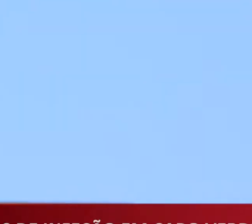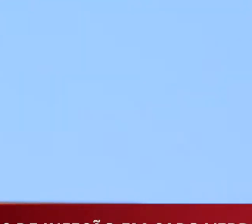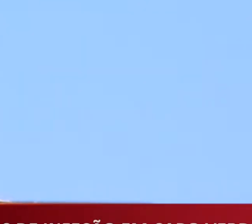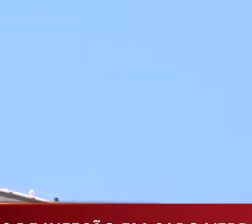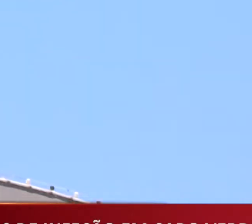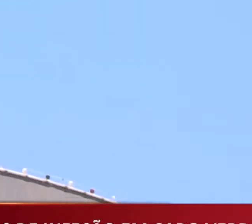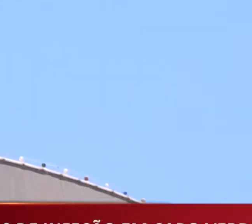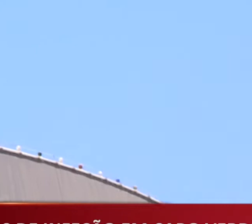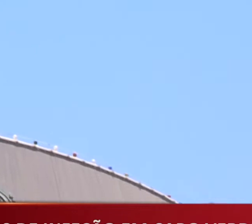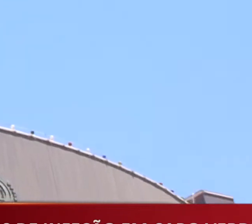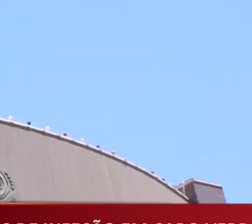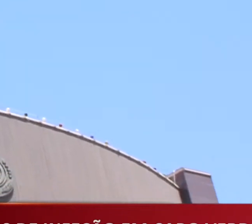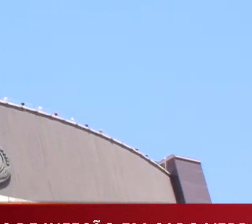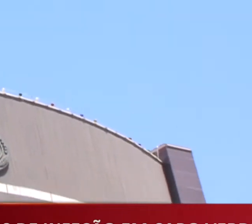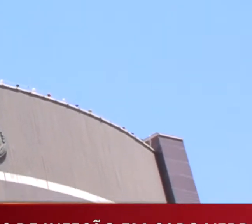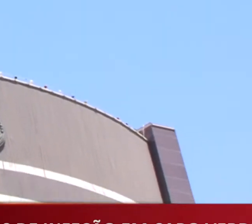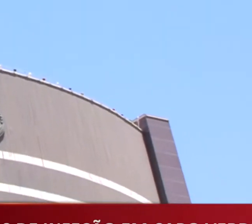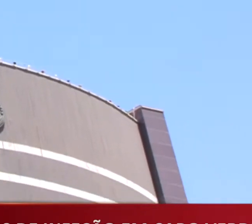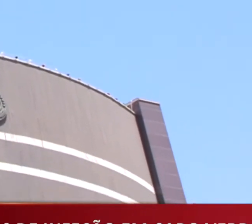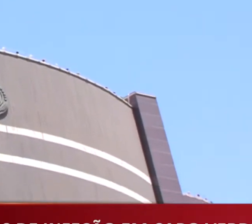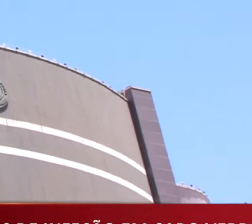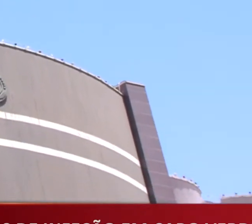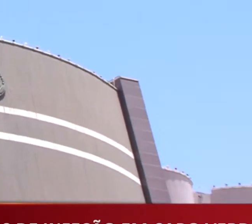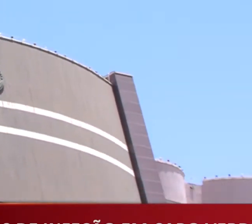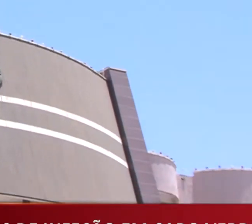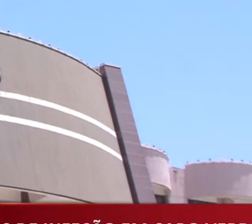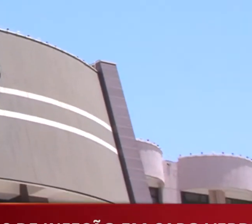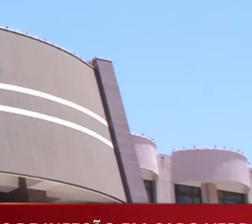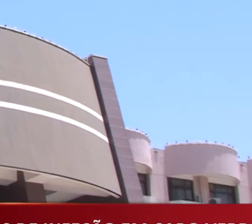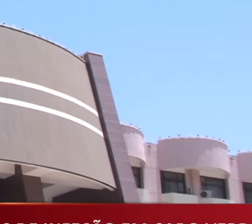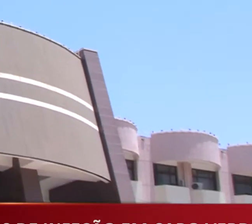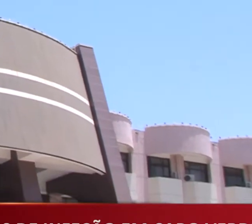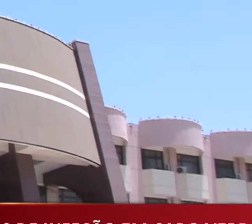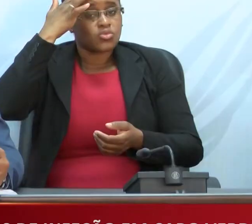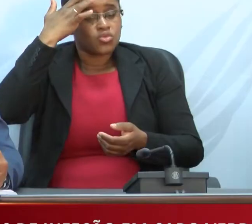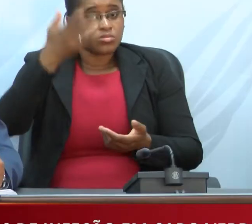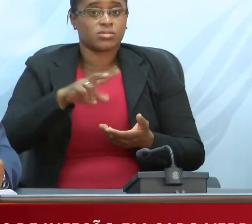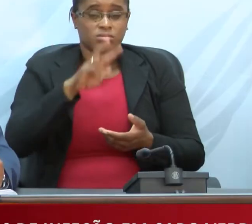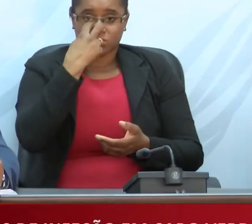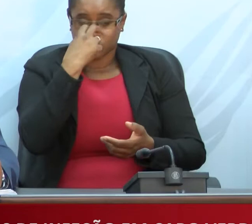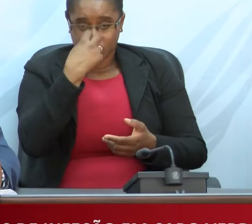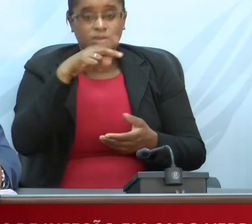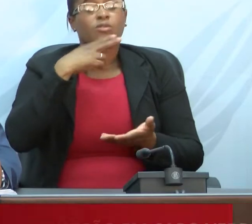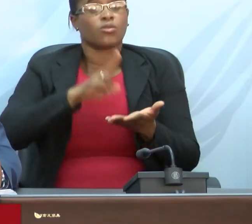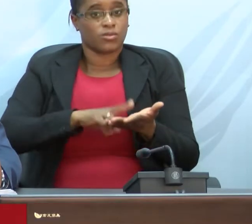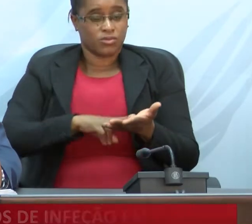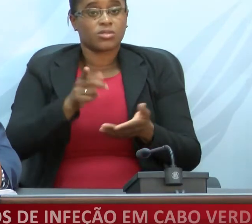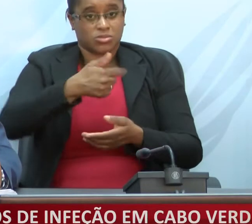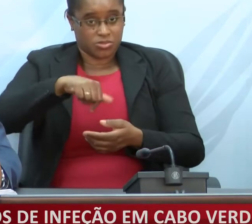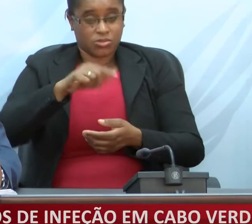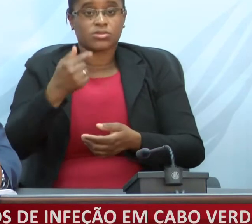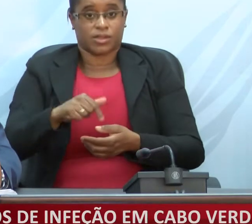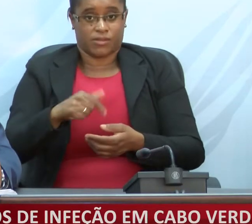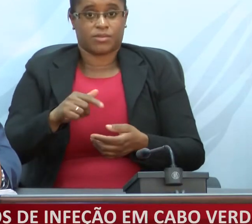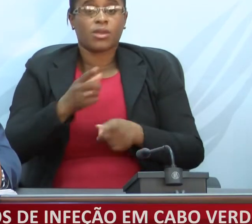Cabo Verde volta a registar novos casos positivos da COVID-19. São mais 6 casos de cujos registados ontem, entre